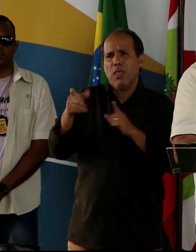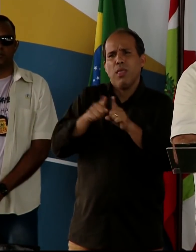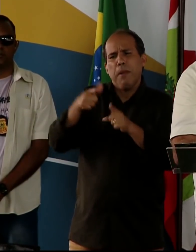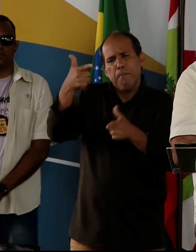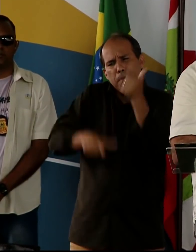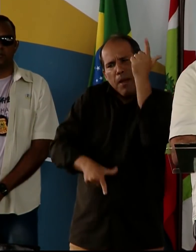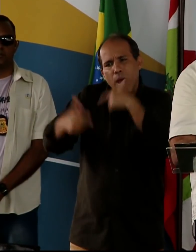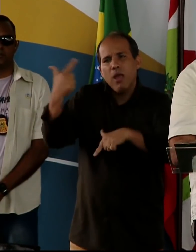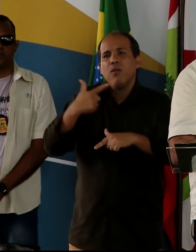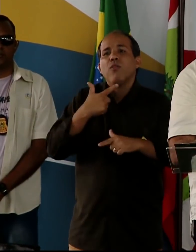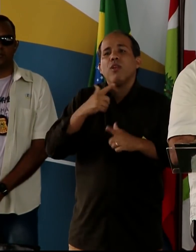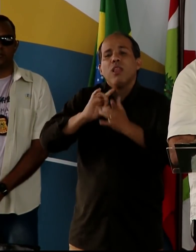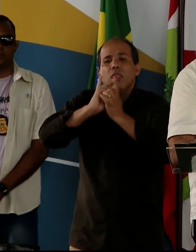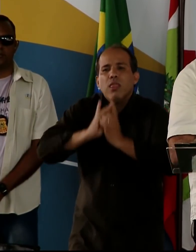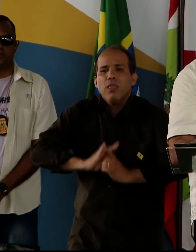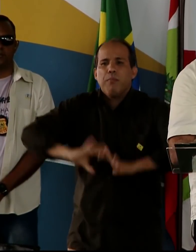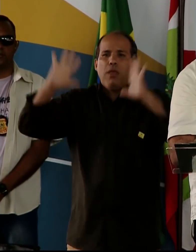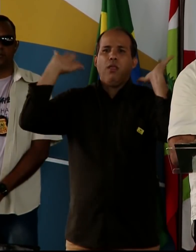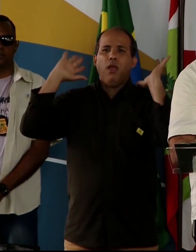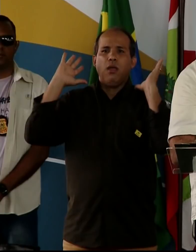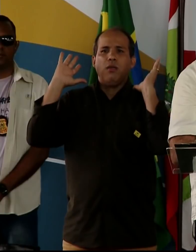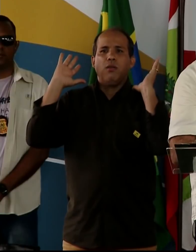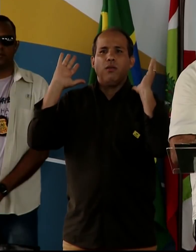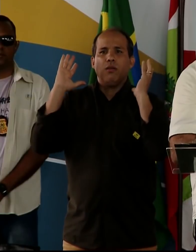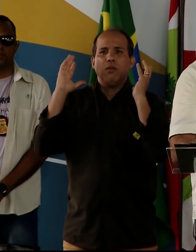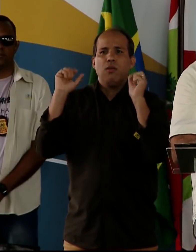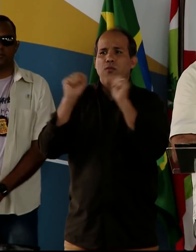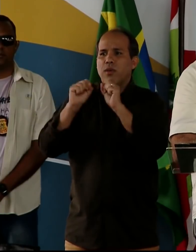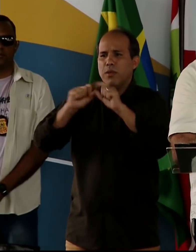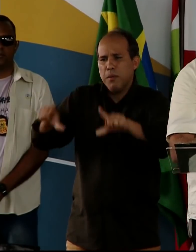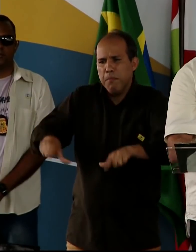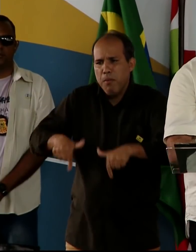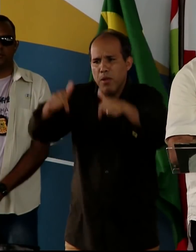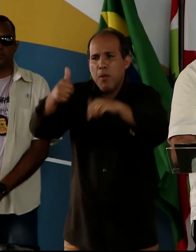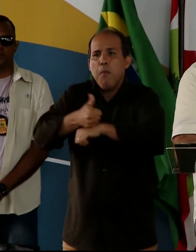mais, ter a liberdade para fazer o melhor para o nosso Brasil.